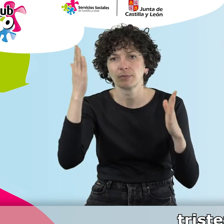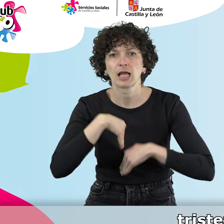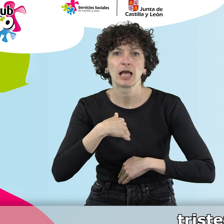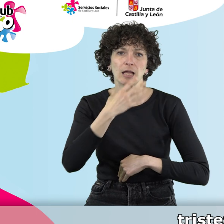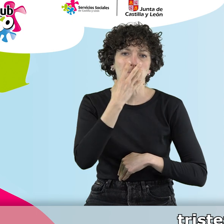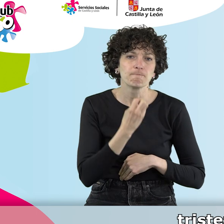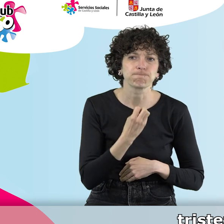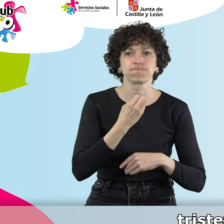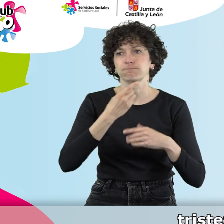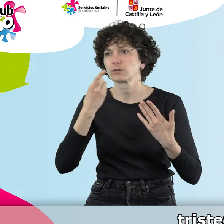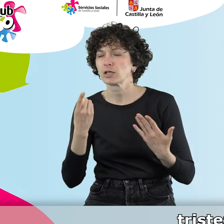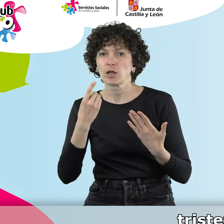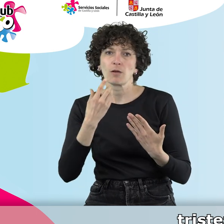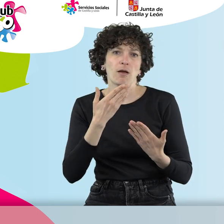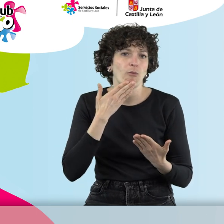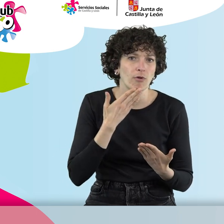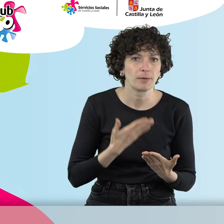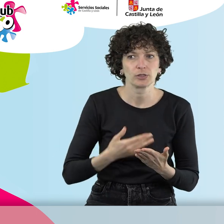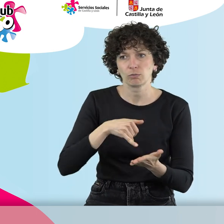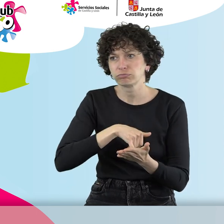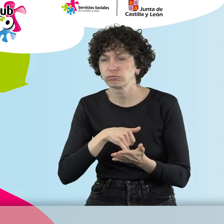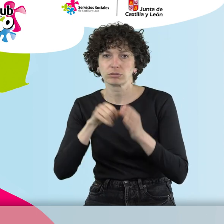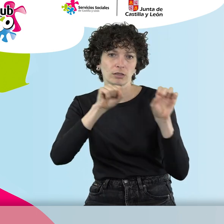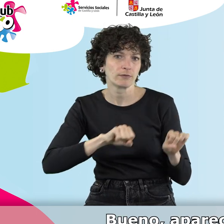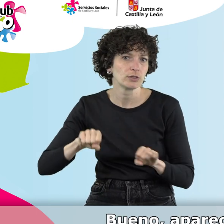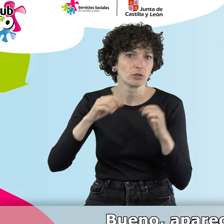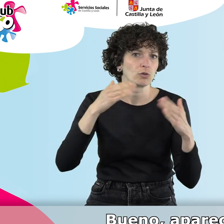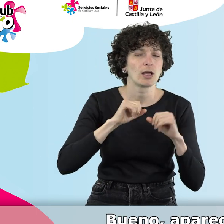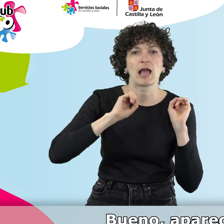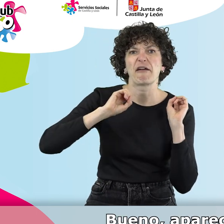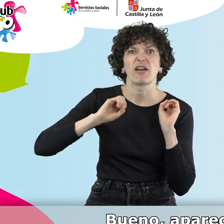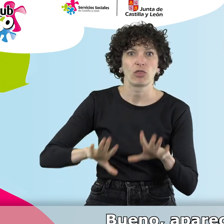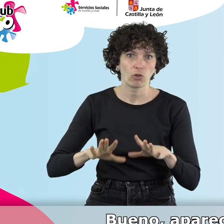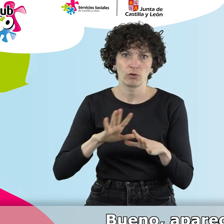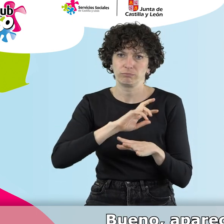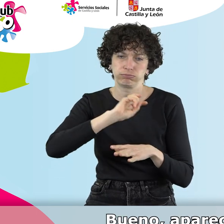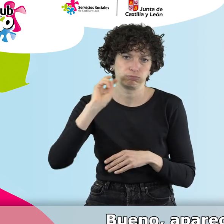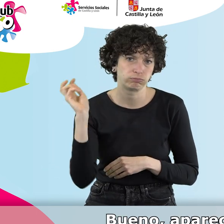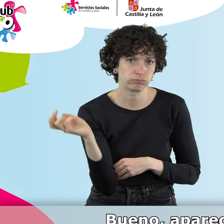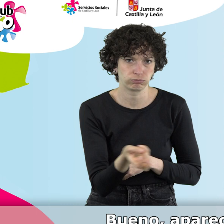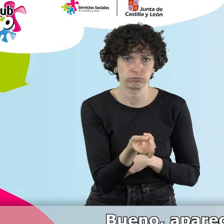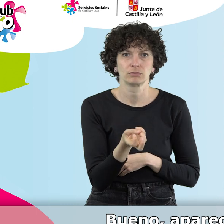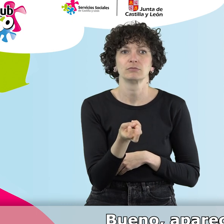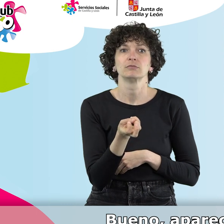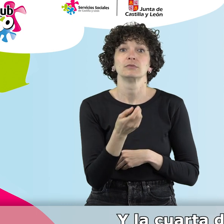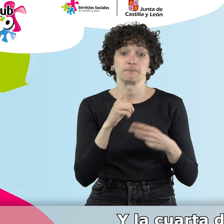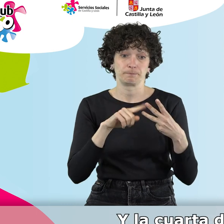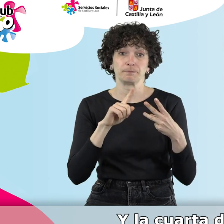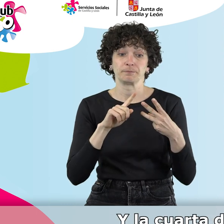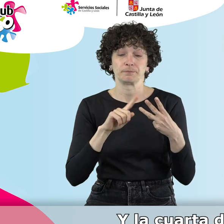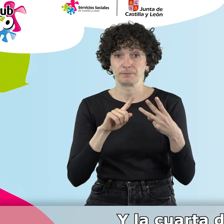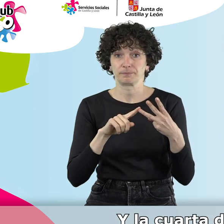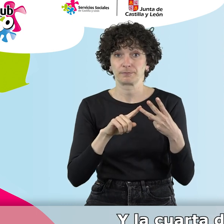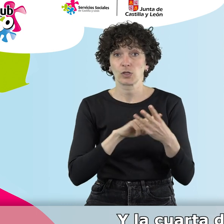tristeza, aburrimiento, vulnerabilidad, indefensión, abandono. Bueno, aparecen muchos distintos sentimientos. Y la